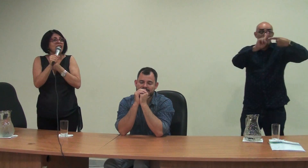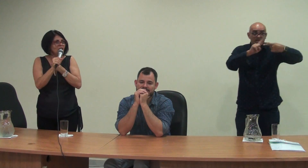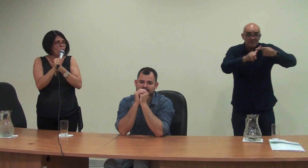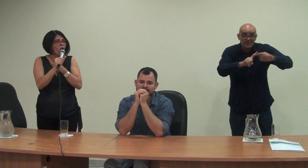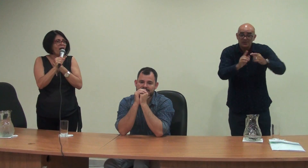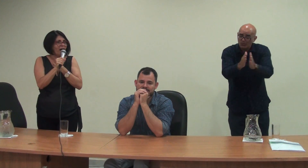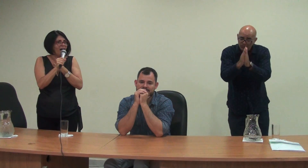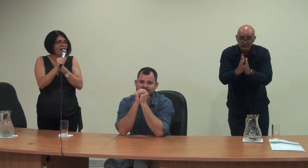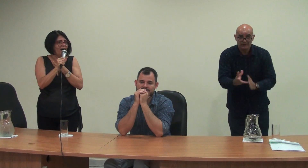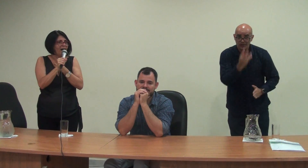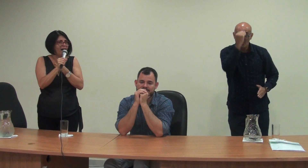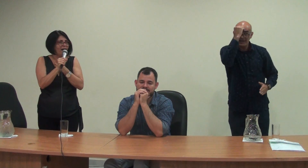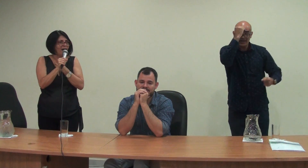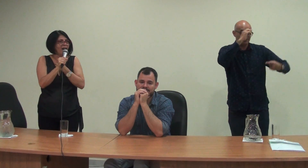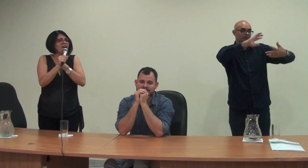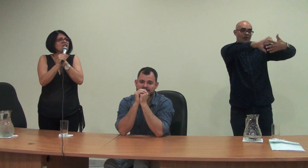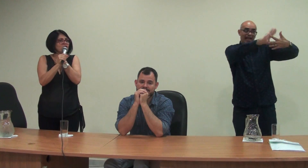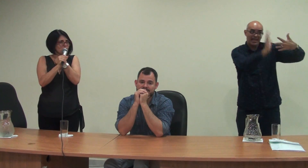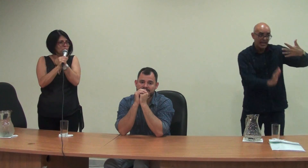uma língua